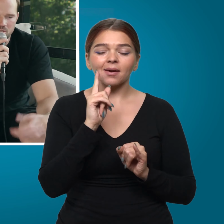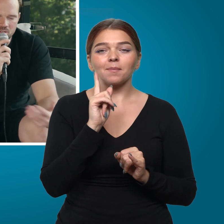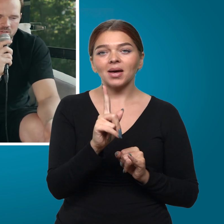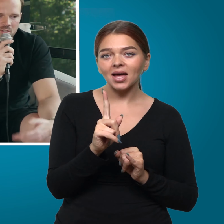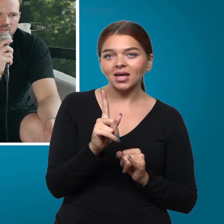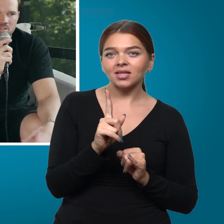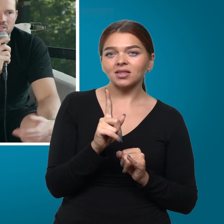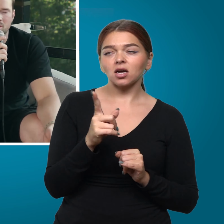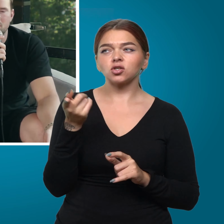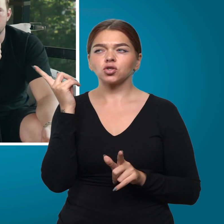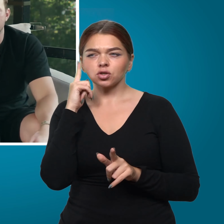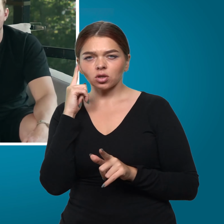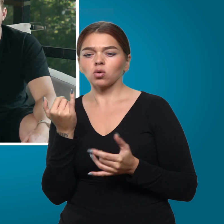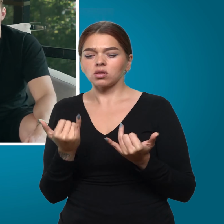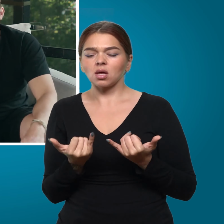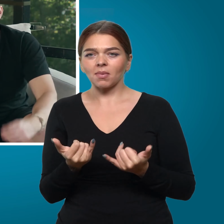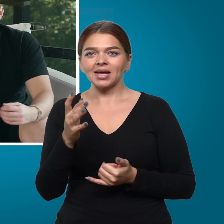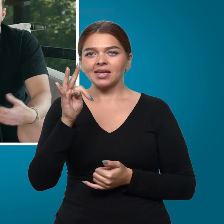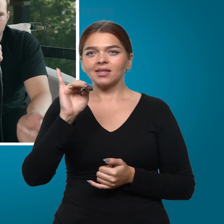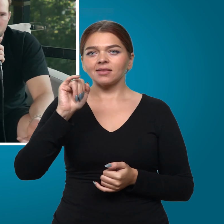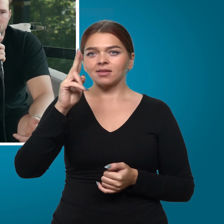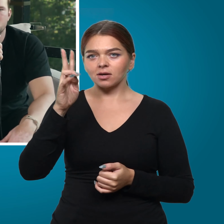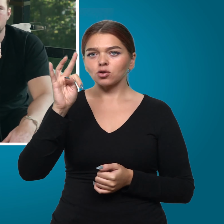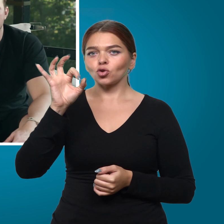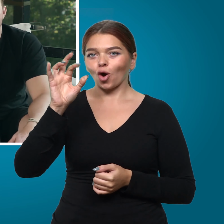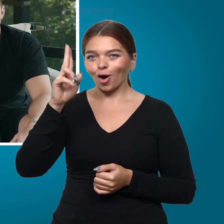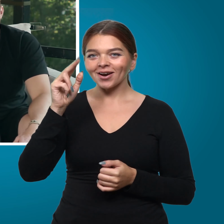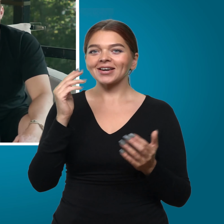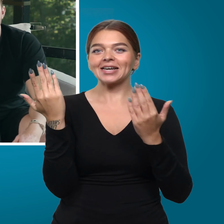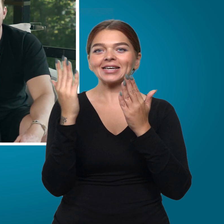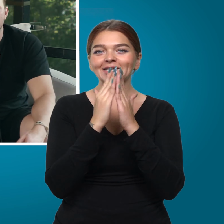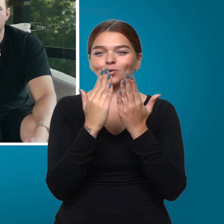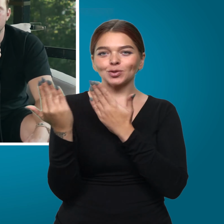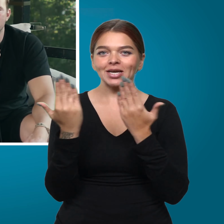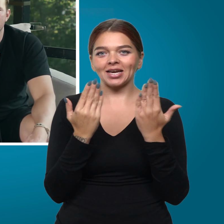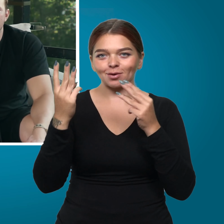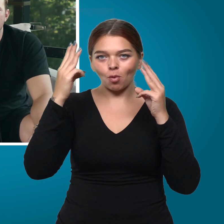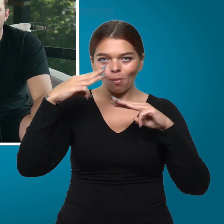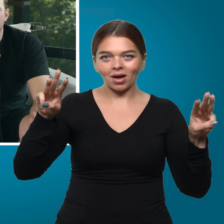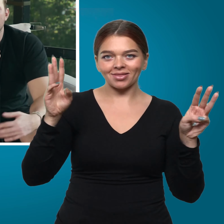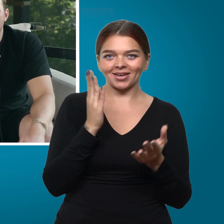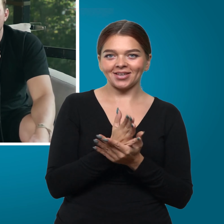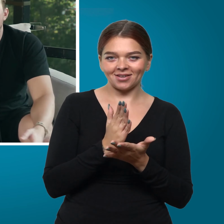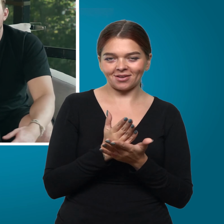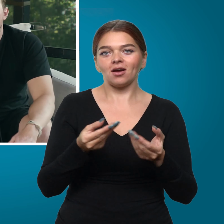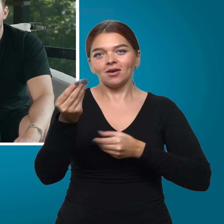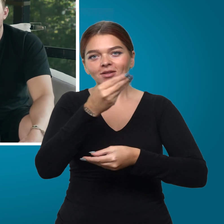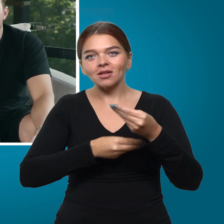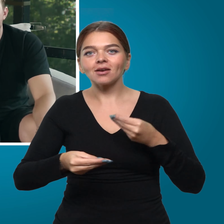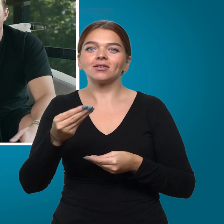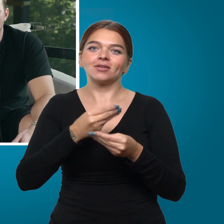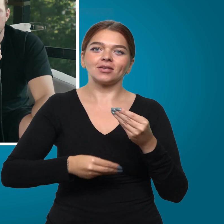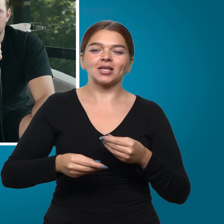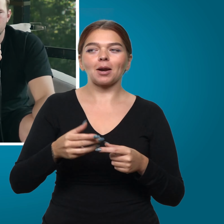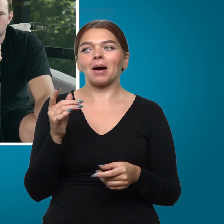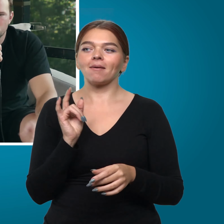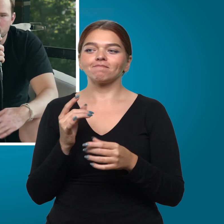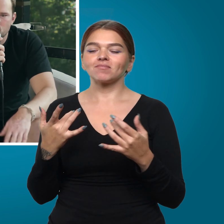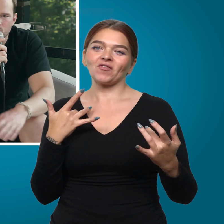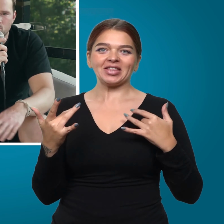net dalinasi, kad knygas skaito arba apsimeta, kad jie skaitė knygas ir dabar net. Tai čia gal linkėjimas yra tiems